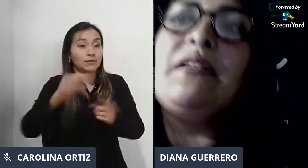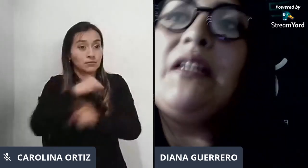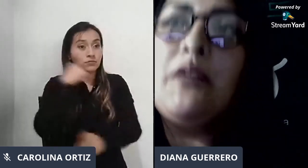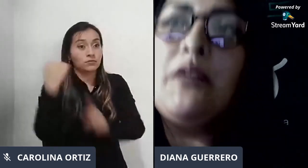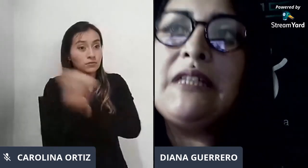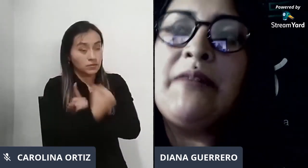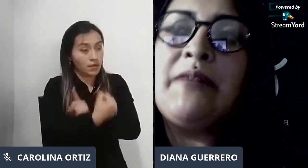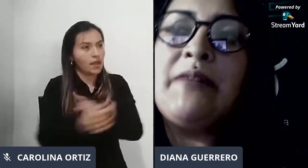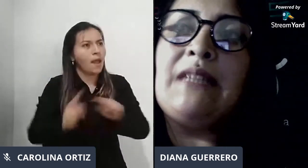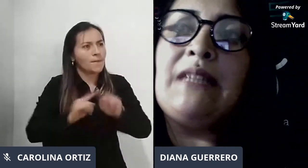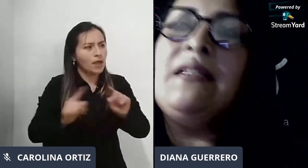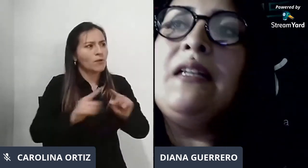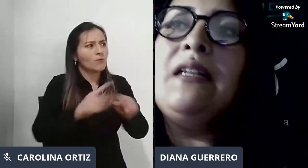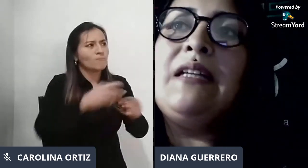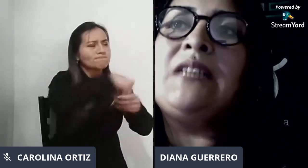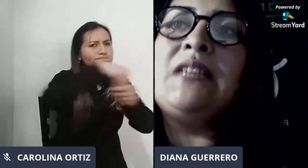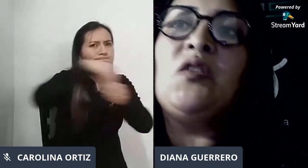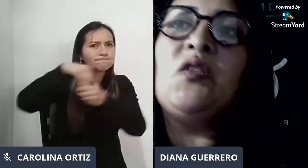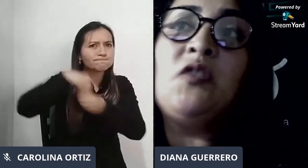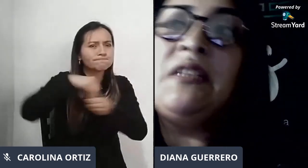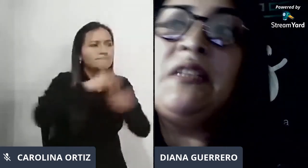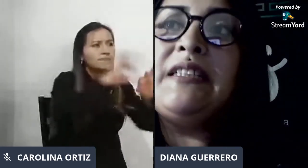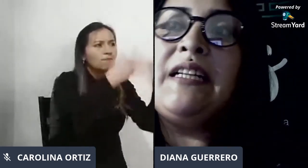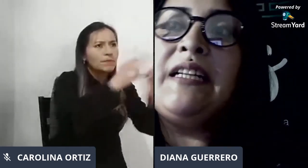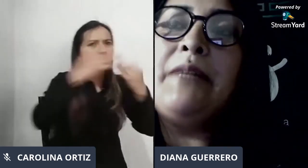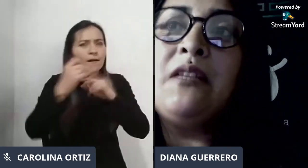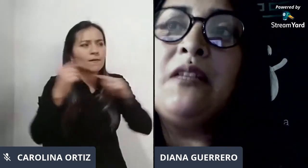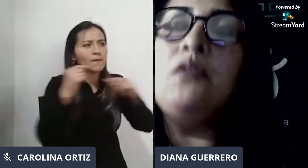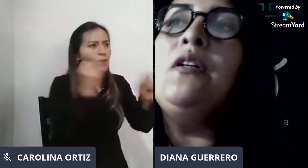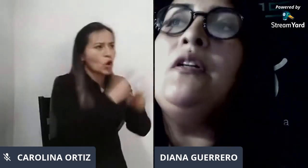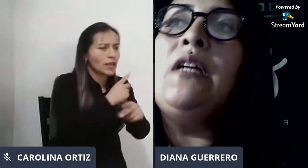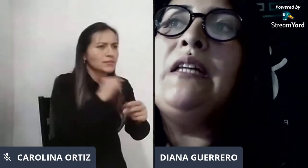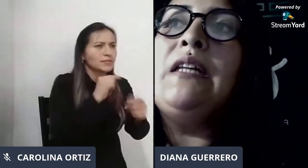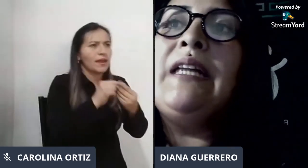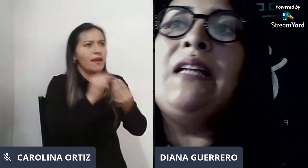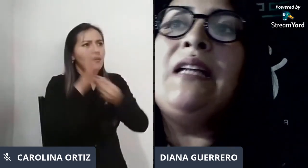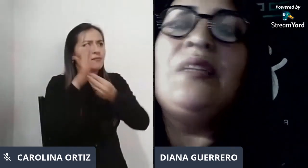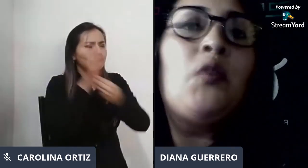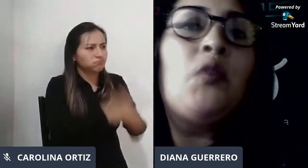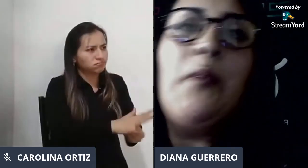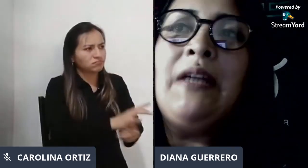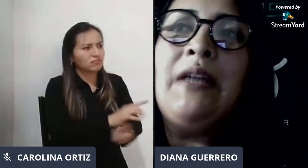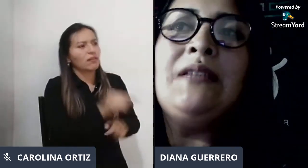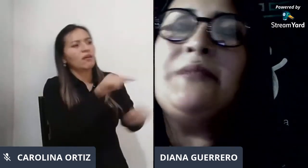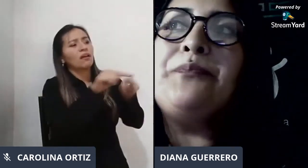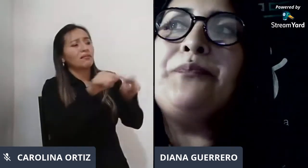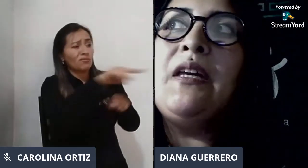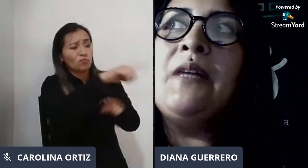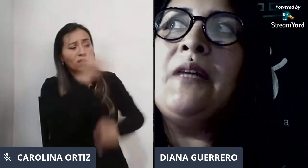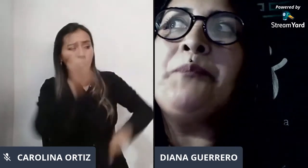viven dentro de las familias, de la exclusión, del señalamiento, del tú no puedes,